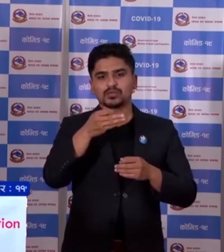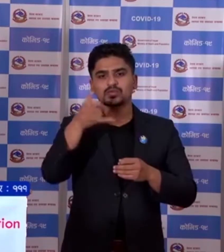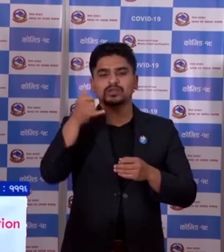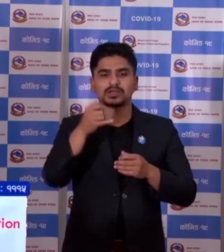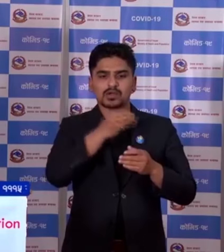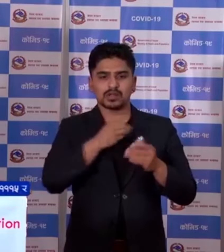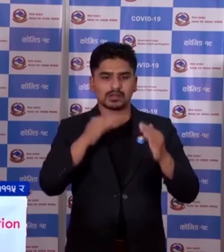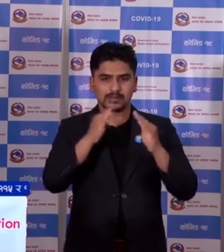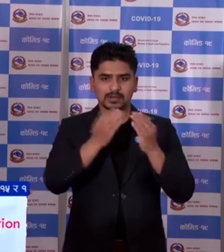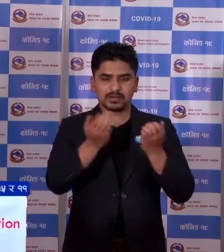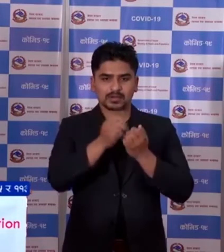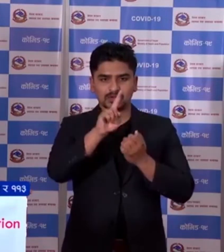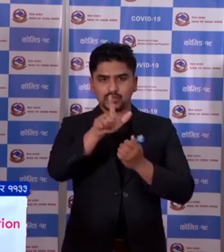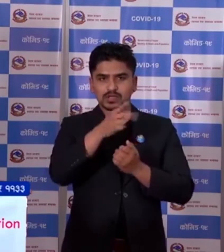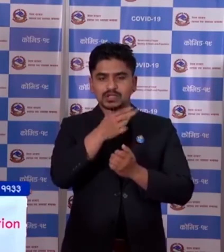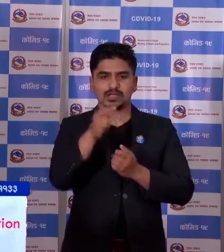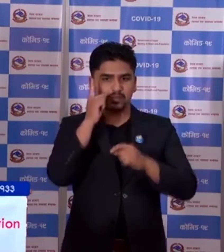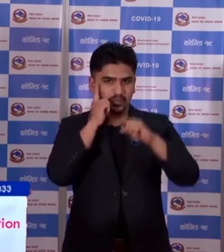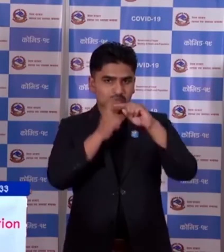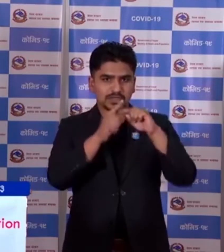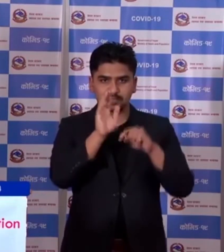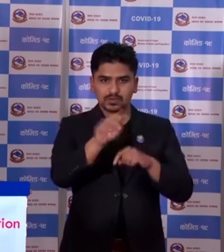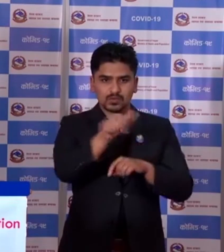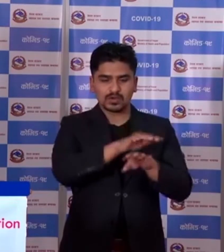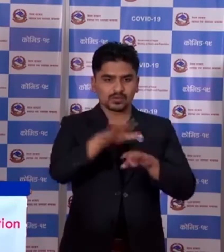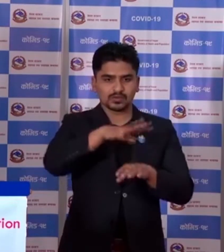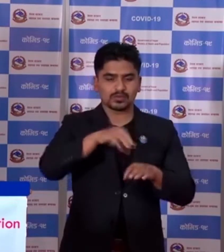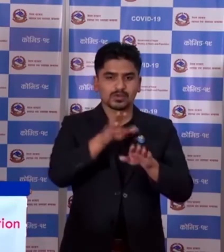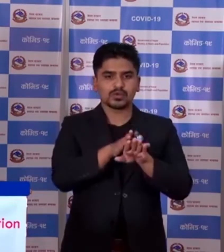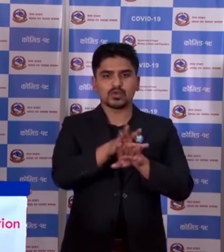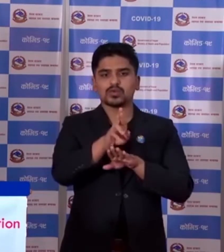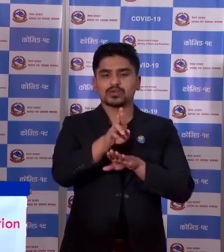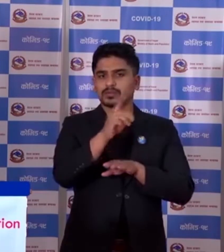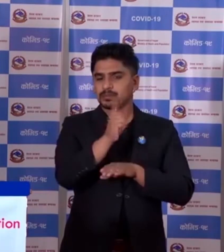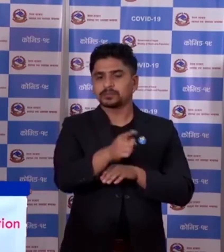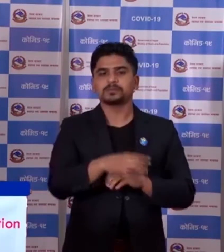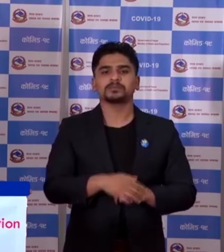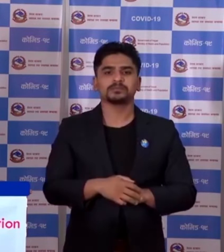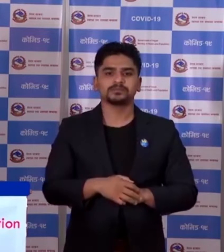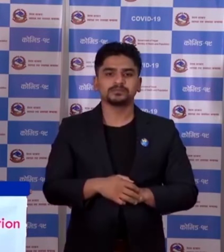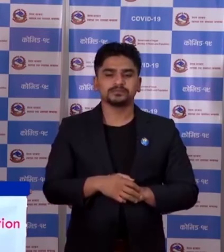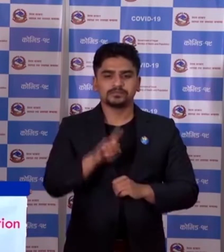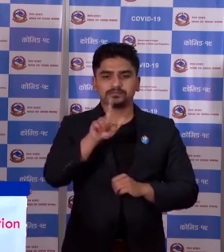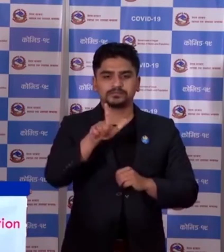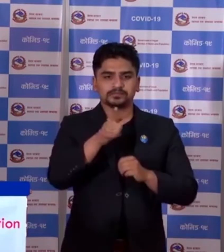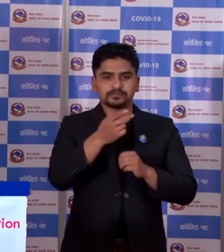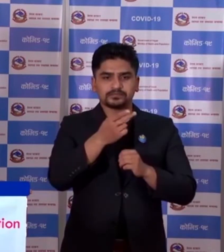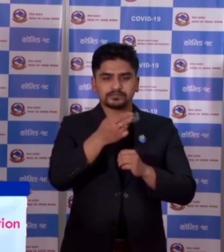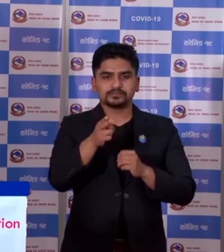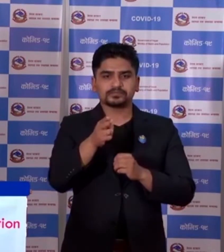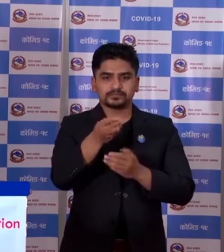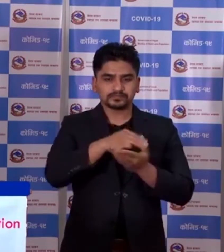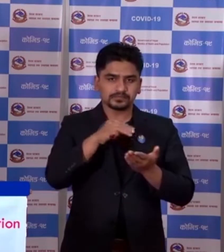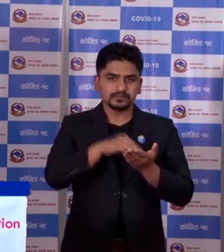गरिएको परीक्षणमा 17 जनाको पोजिटिभ आएको छ, उहाँहरू सबै रौतहटका हुनुहुन्छ। हालसम्म नेपालभर पीसीआर